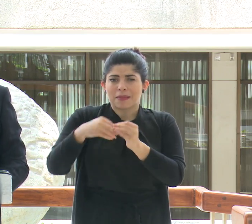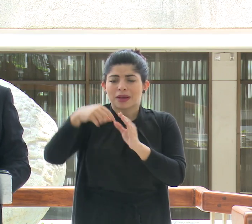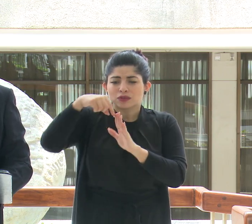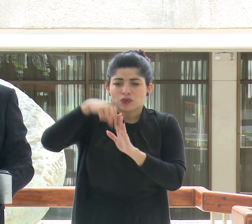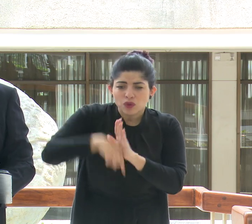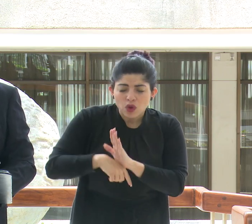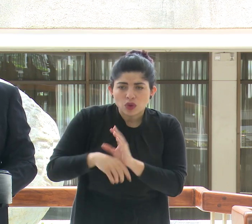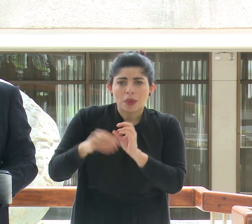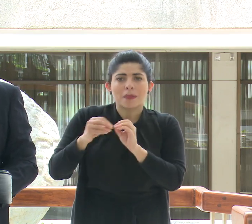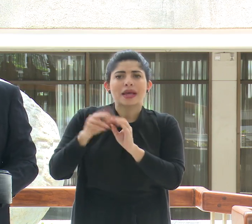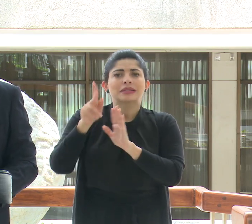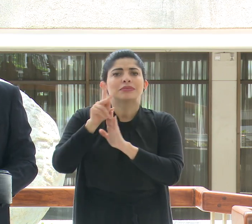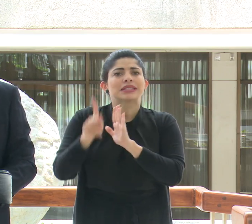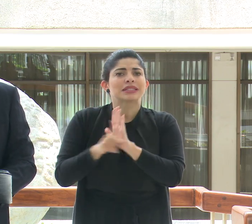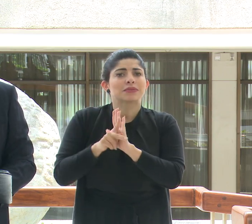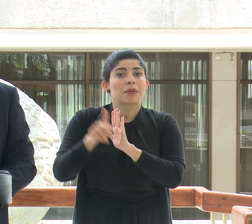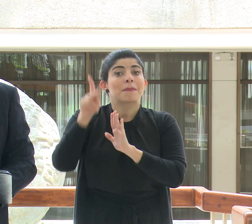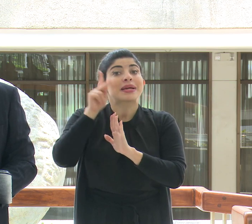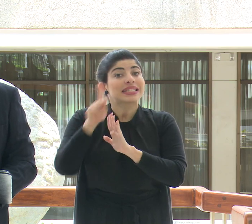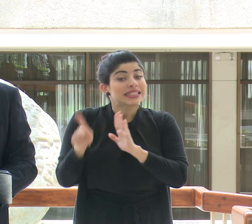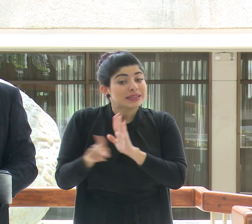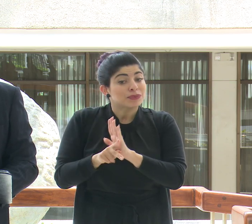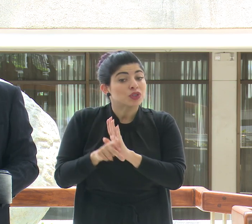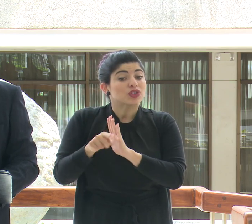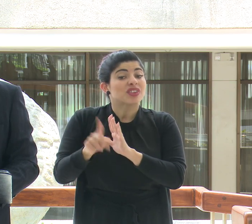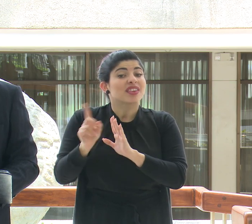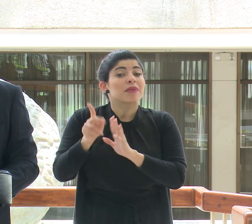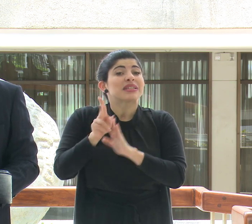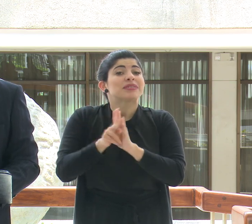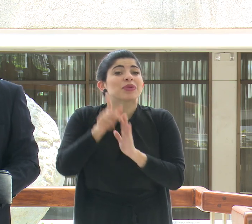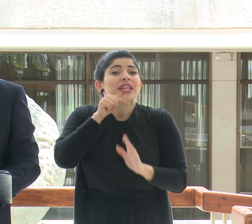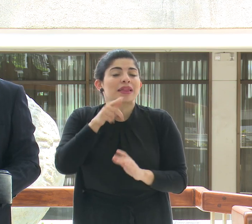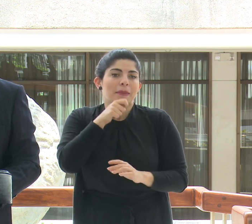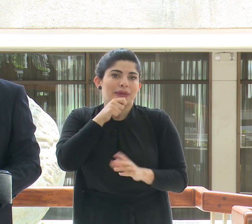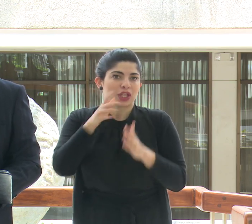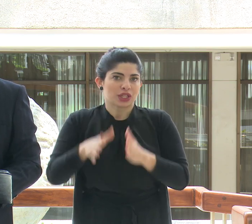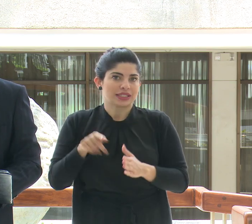de principios. Y de principios del periodismo.